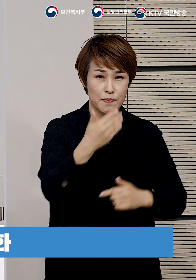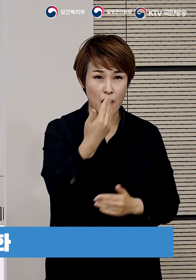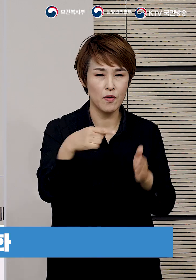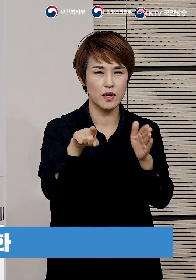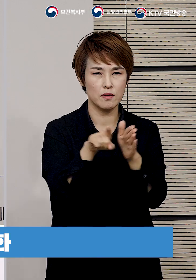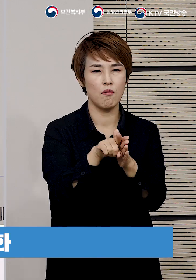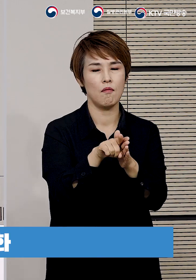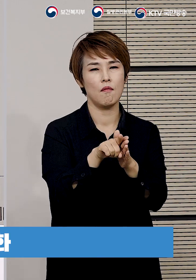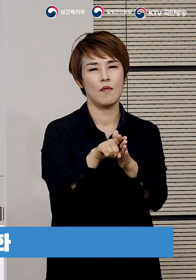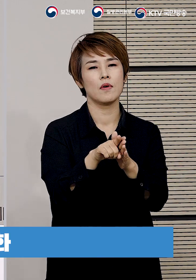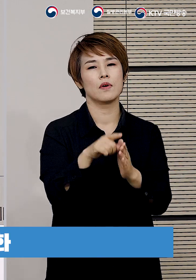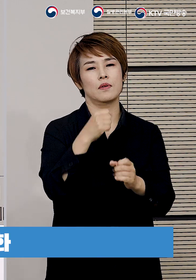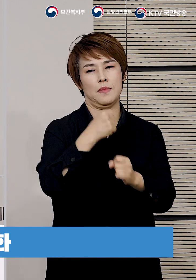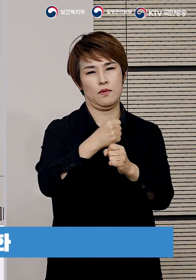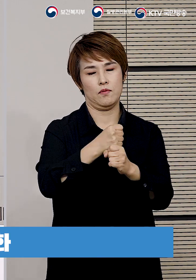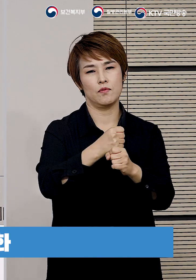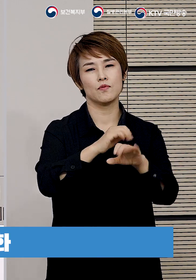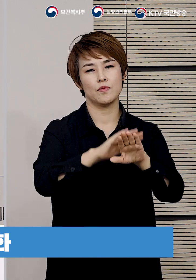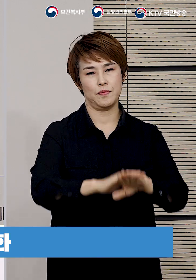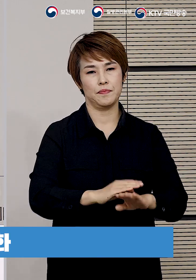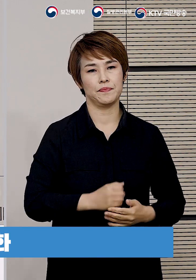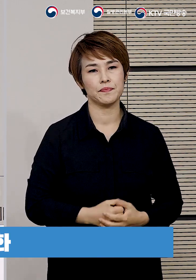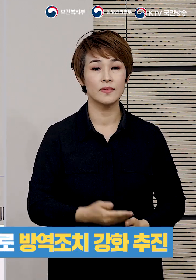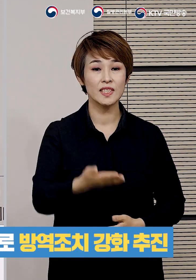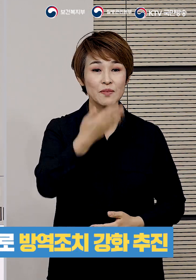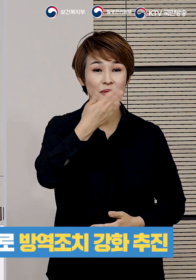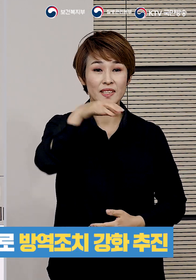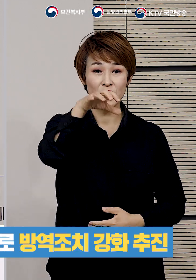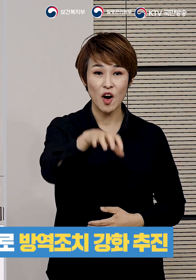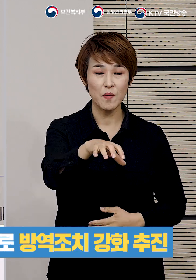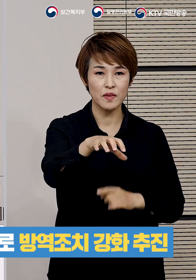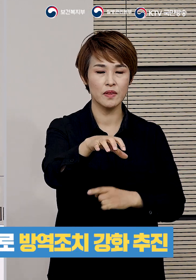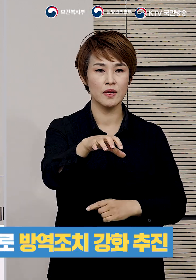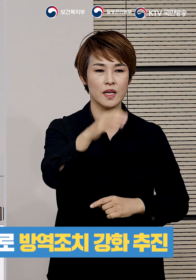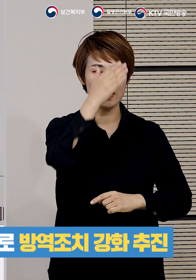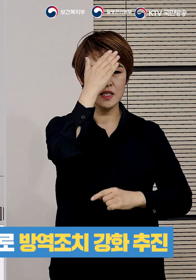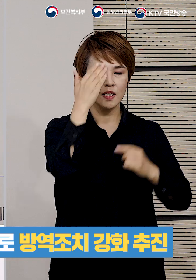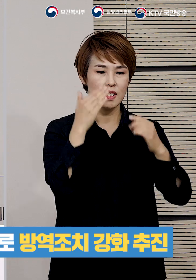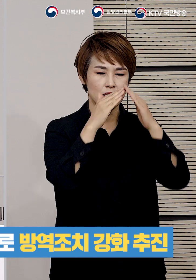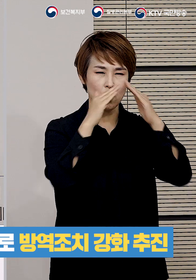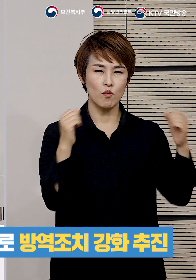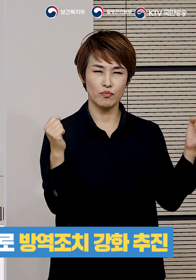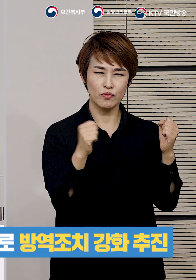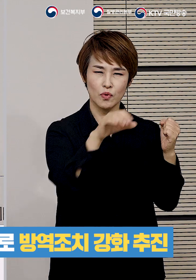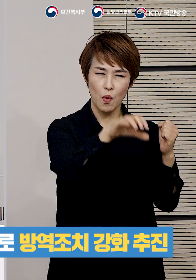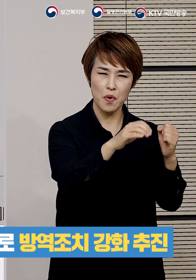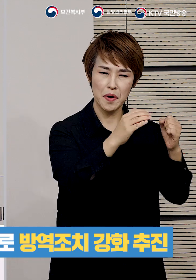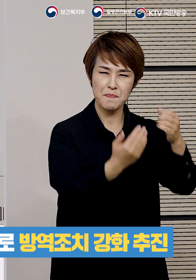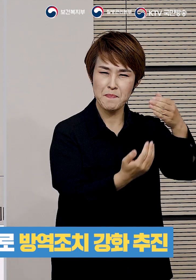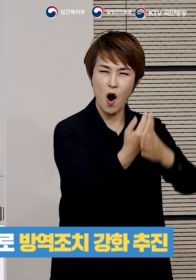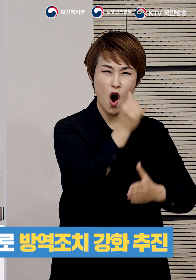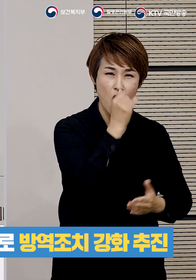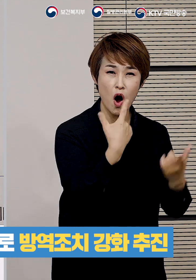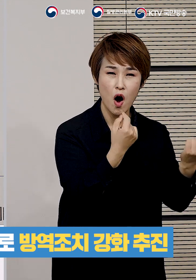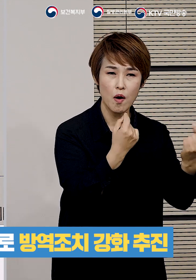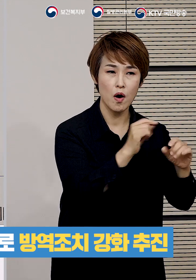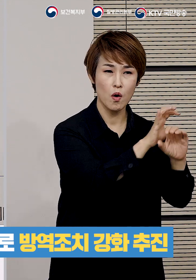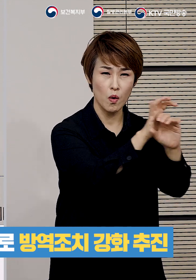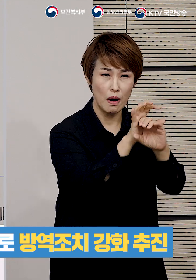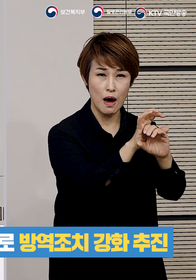마련하여 방역 수칙의 실효성을 높이도록 하겠습니다. 음식점은 전북 전주시 사례에서도 알 수